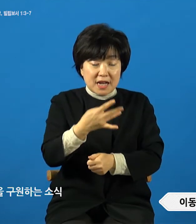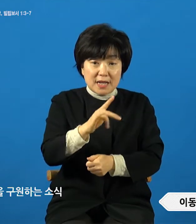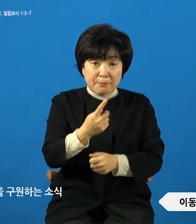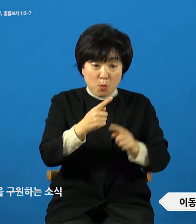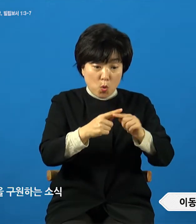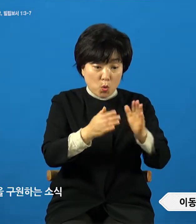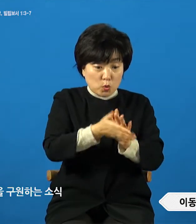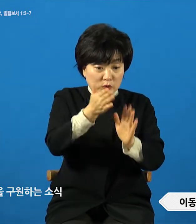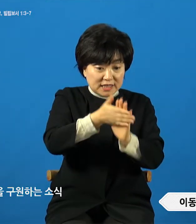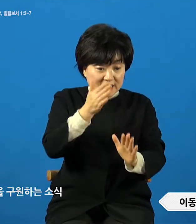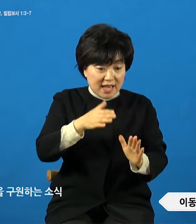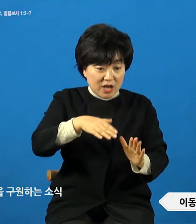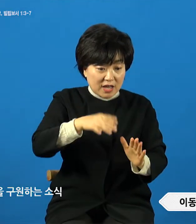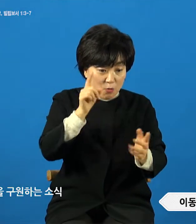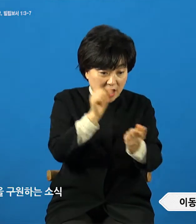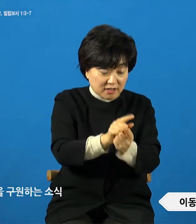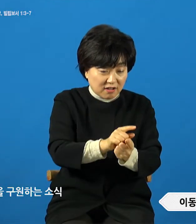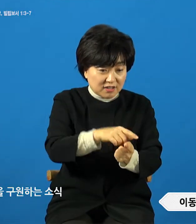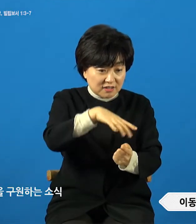첫 번째로 만난 여인이